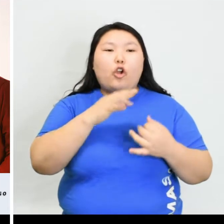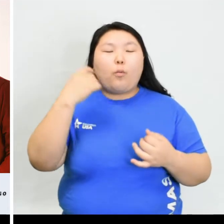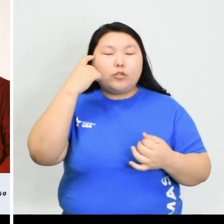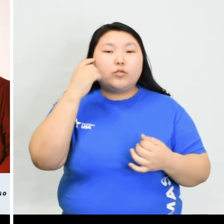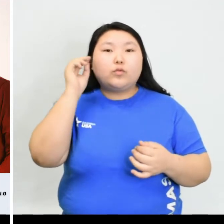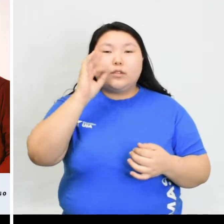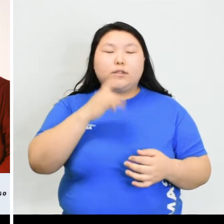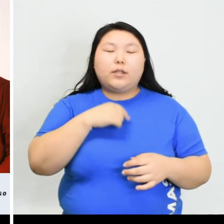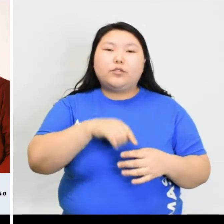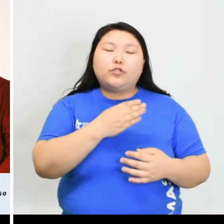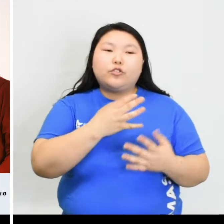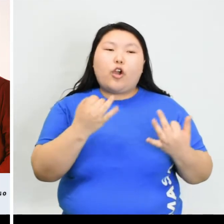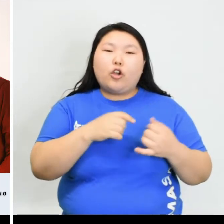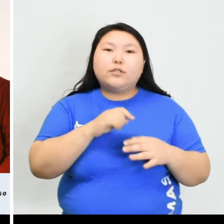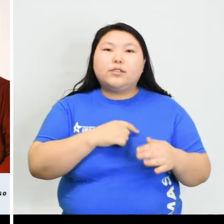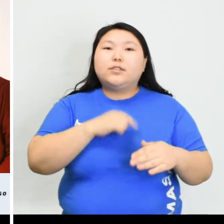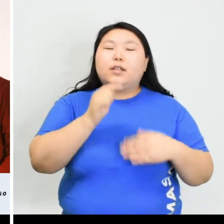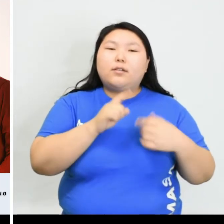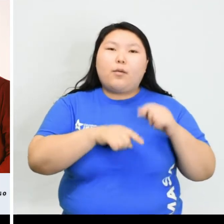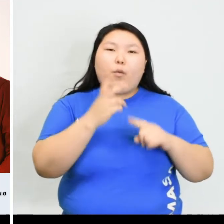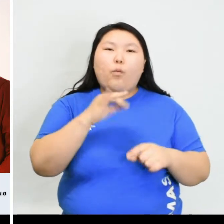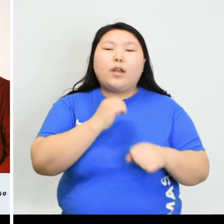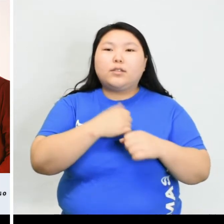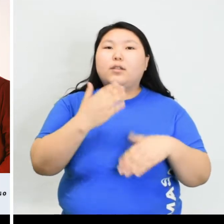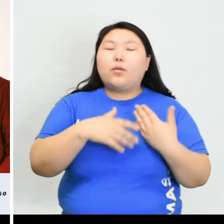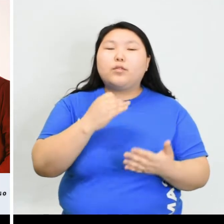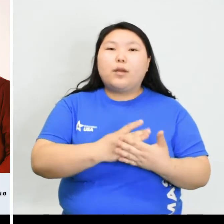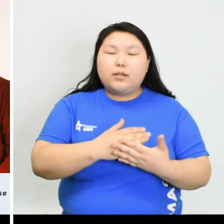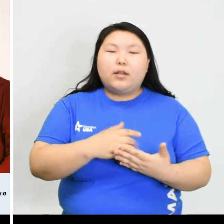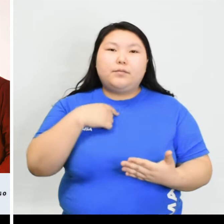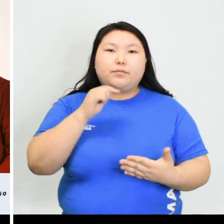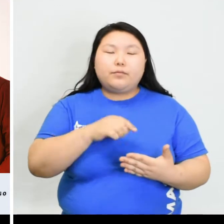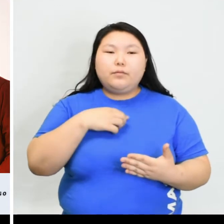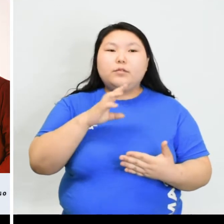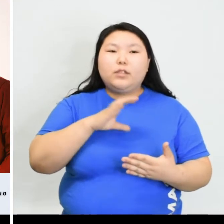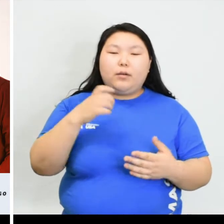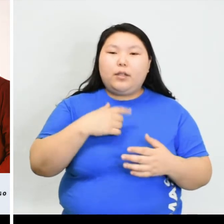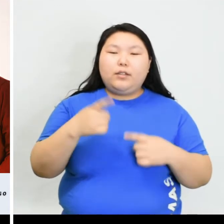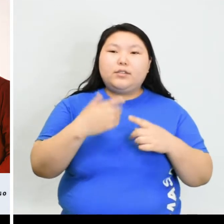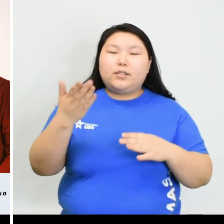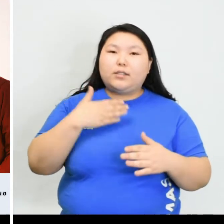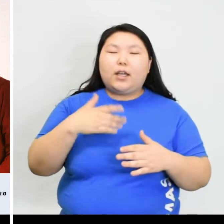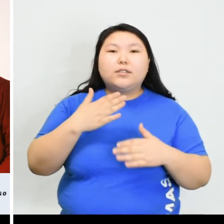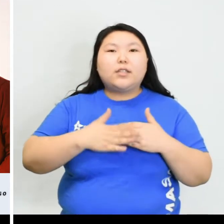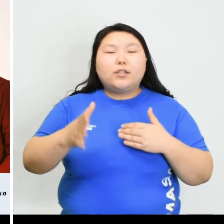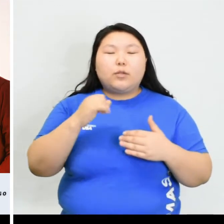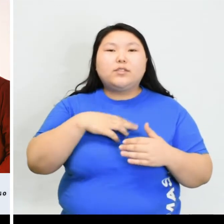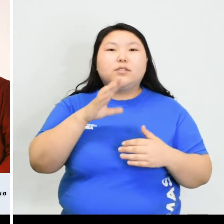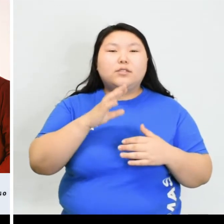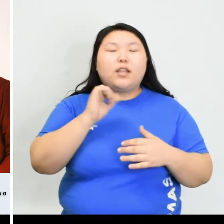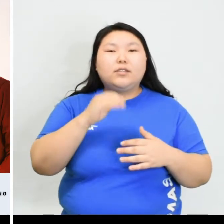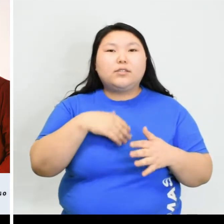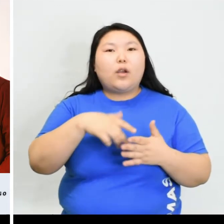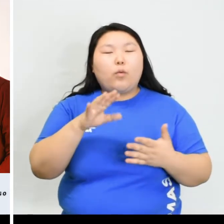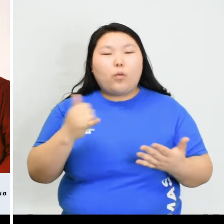зүгээр тоо бодохыг сурсан. Яг энэ тооны цаана яг ямар үйл ажиллагаа явагч ийш шти ер нь компани нааштай шти цаашдаа бол